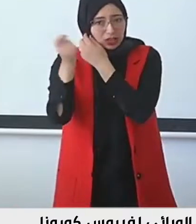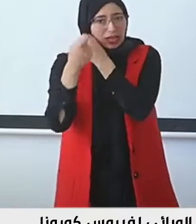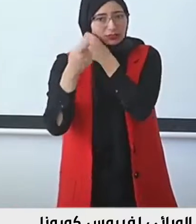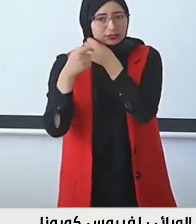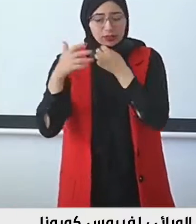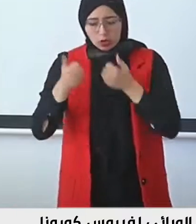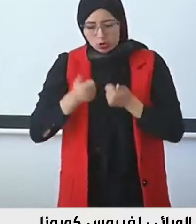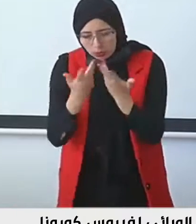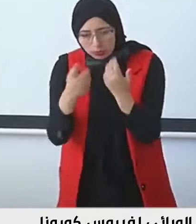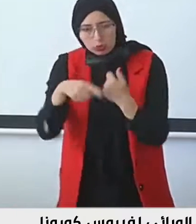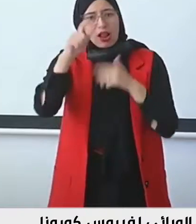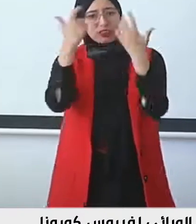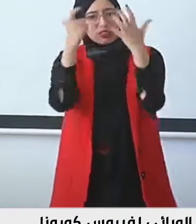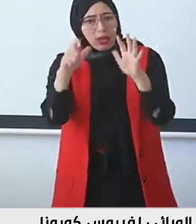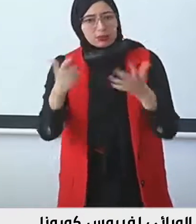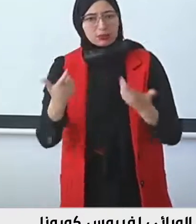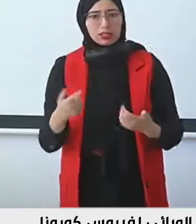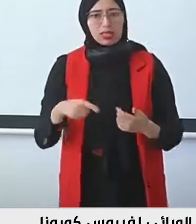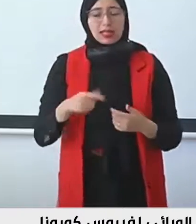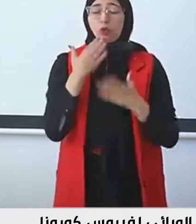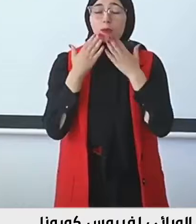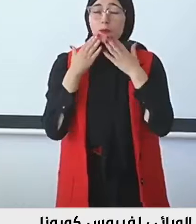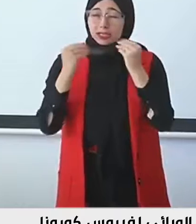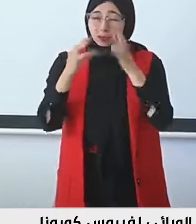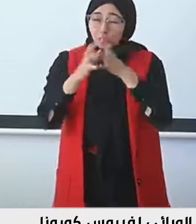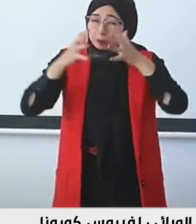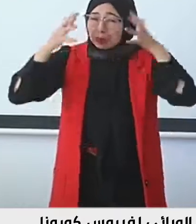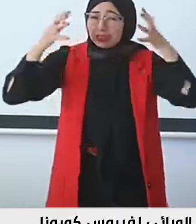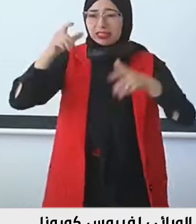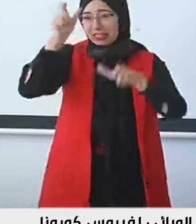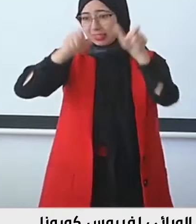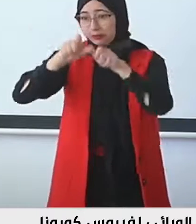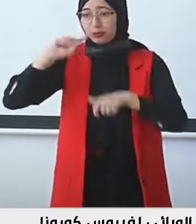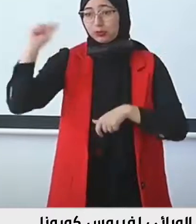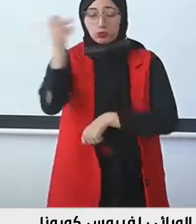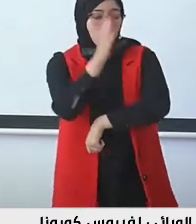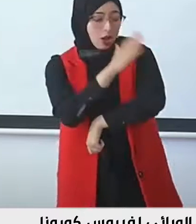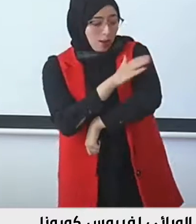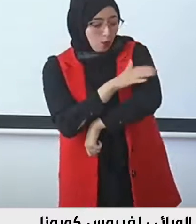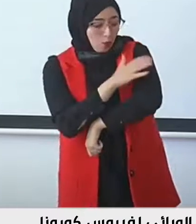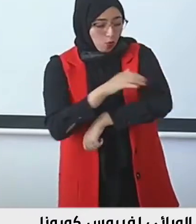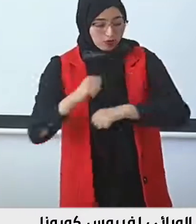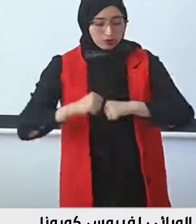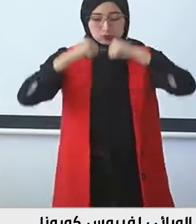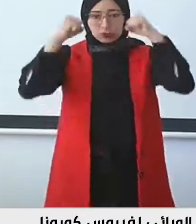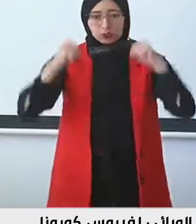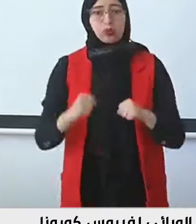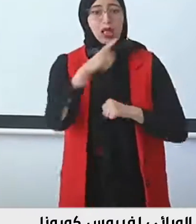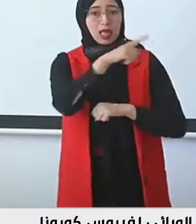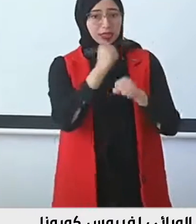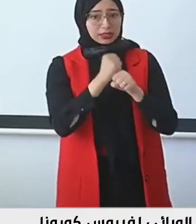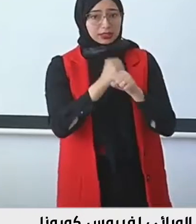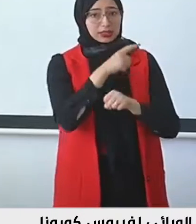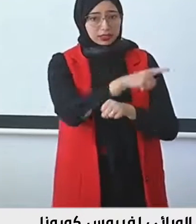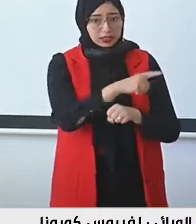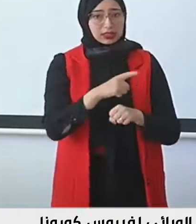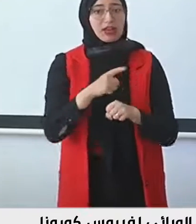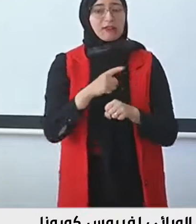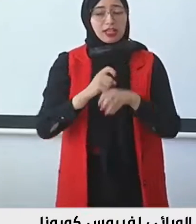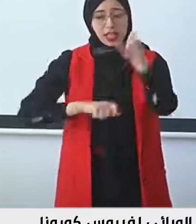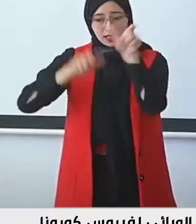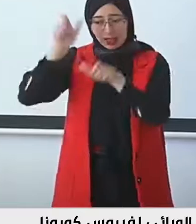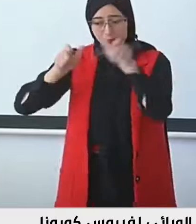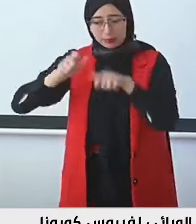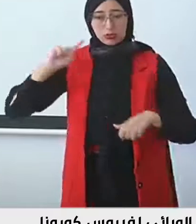الحالات اللي قاعدين نسجلوا فيهم. نحب نشكر شكر كبير كل العاملين بالمرصد الوطني للامراض الجديده والمستجده